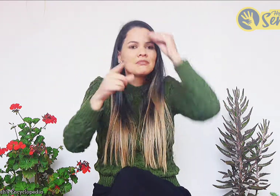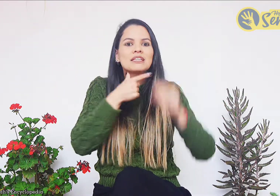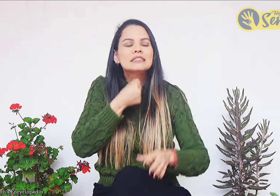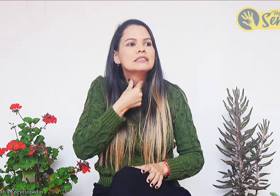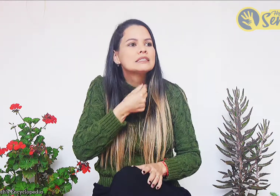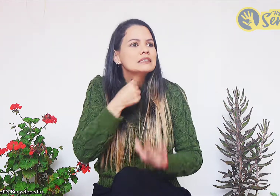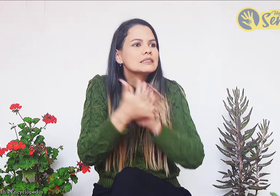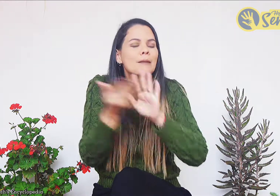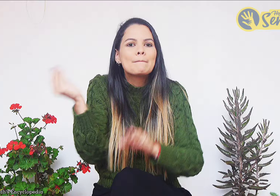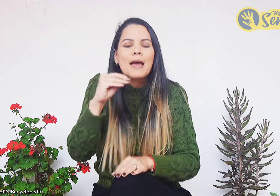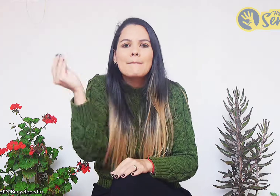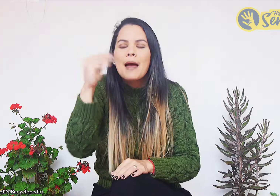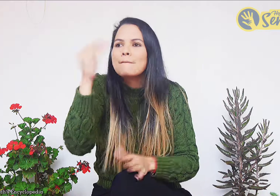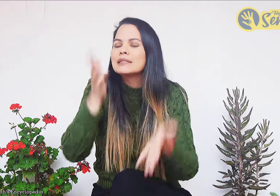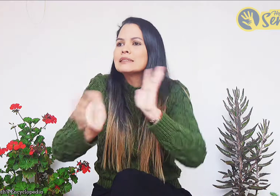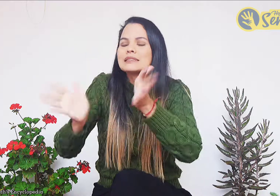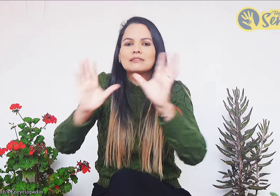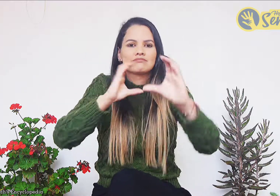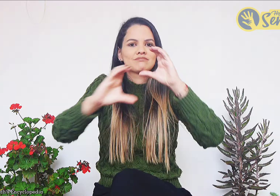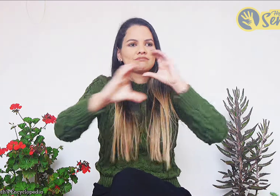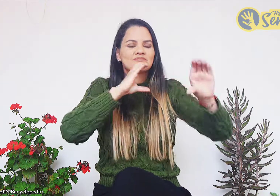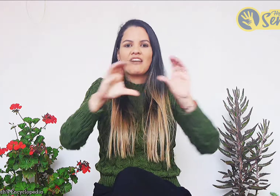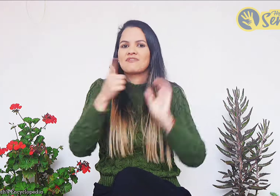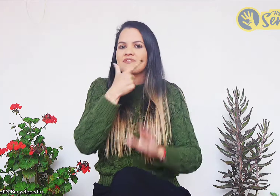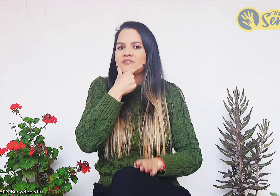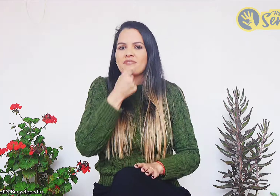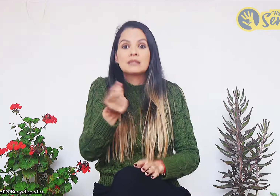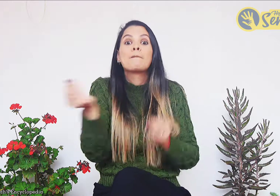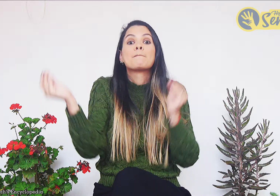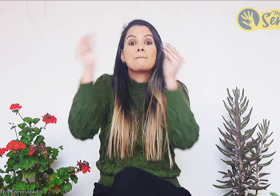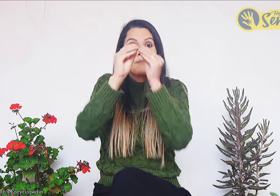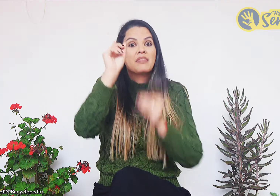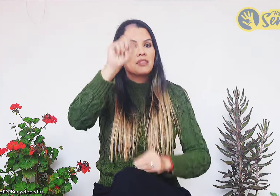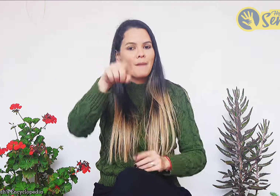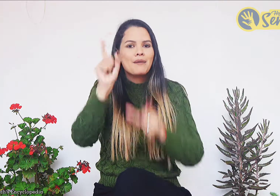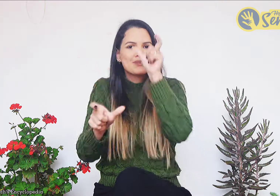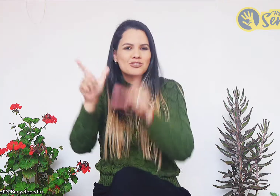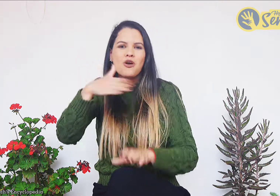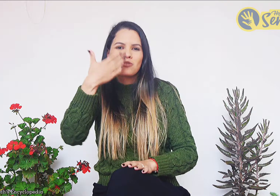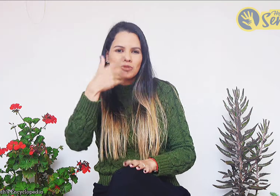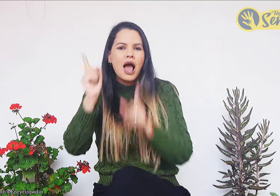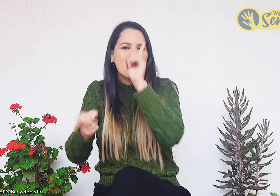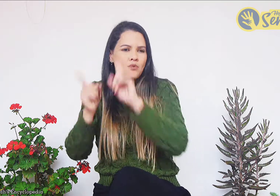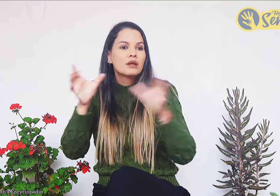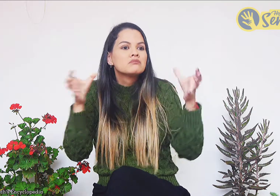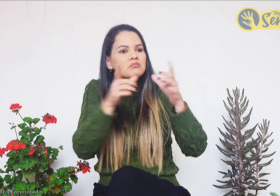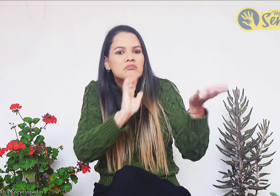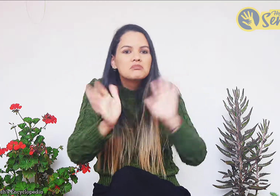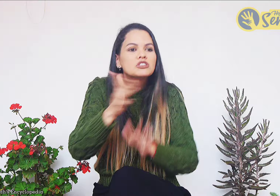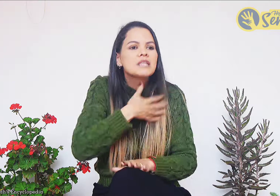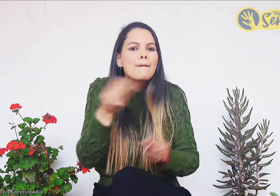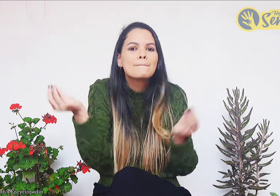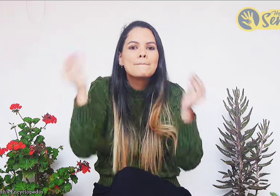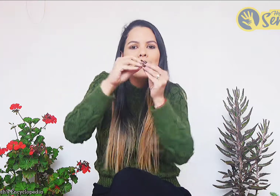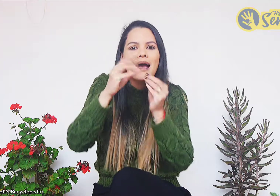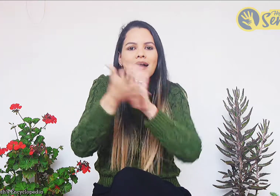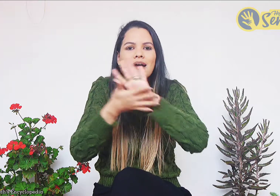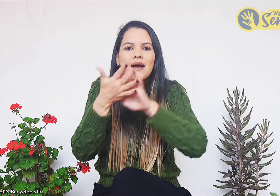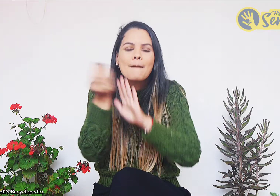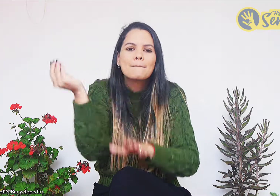oficial. Por supuesto, esto era muy práctico para toda la sociedad, por lo tanto empezaron a crear cada vez más